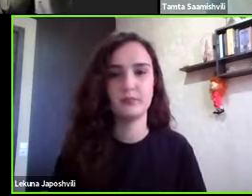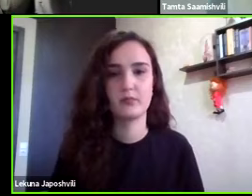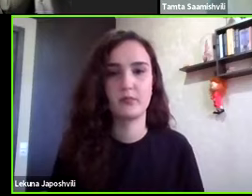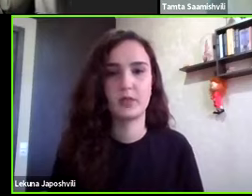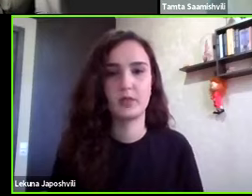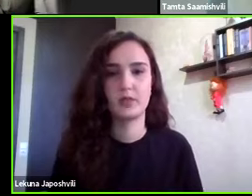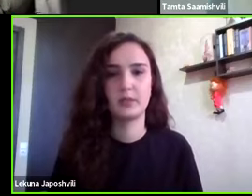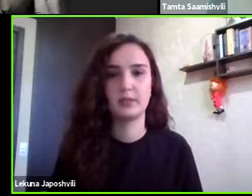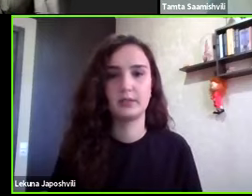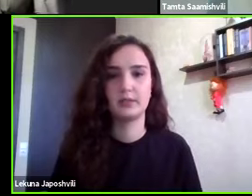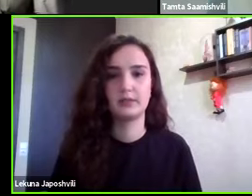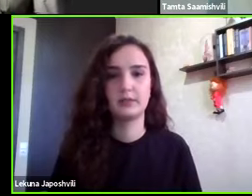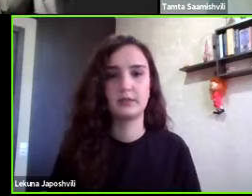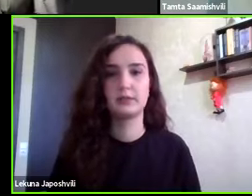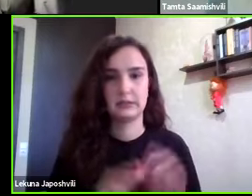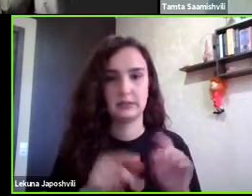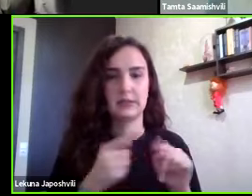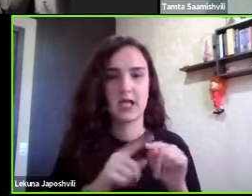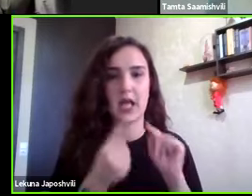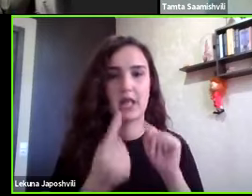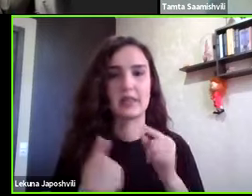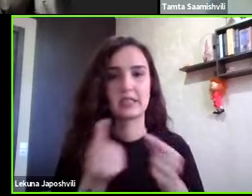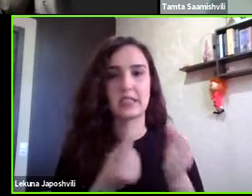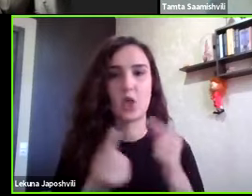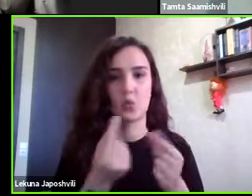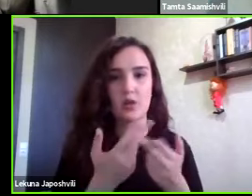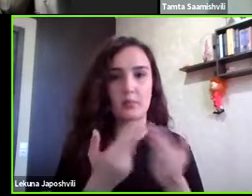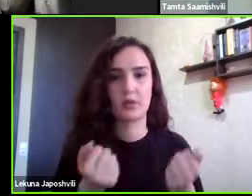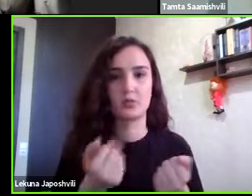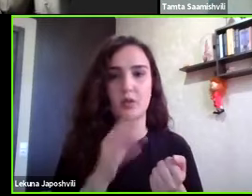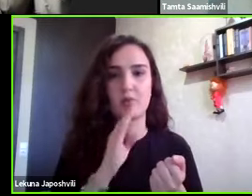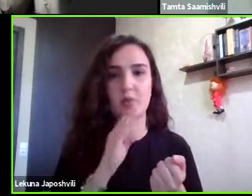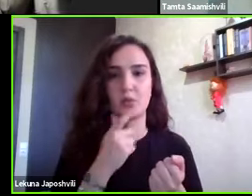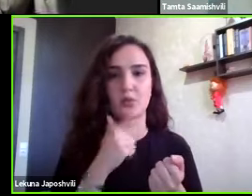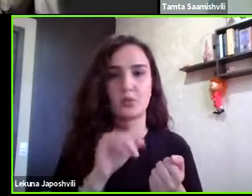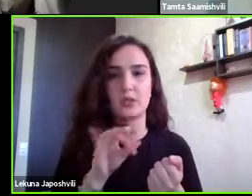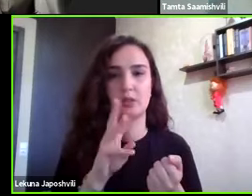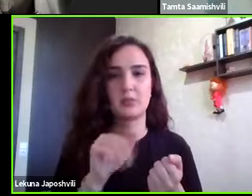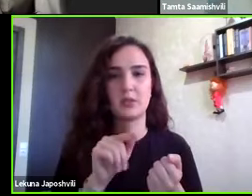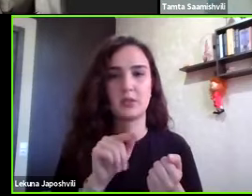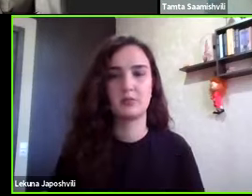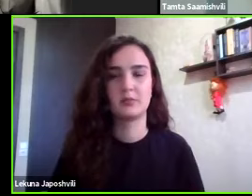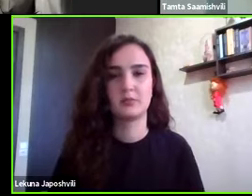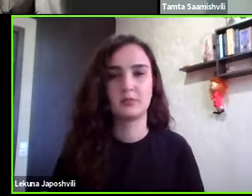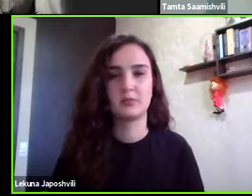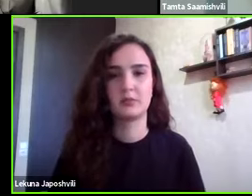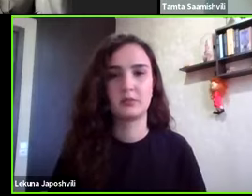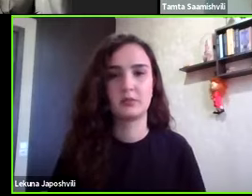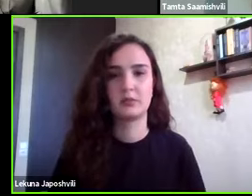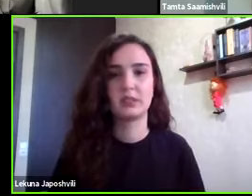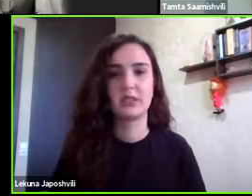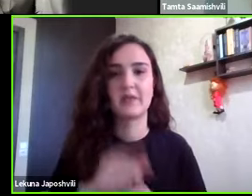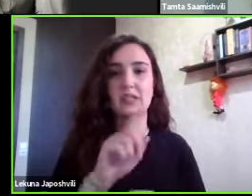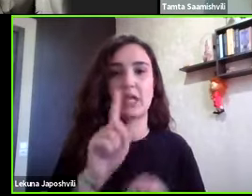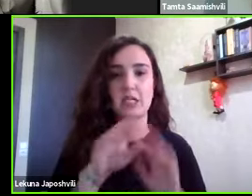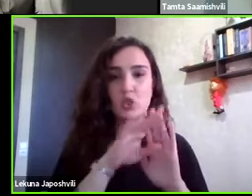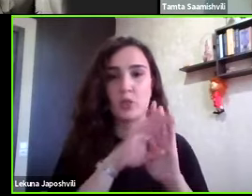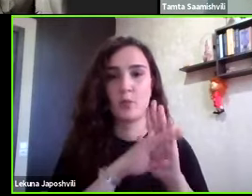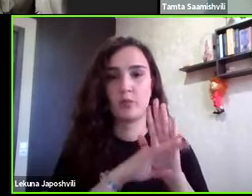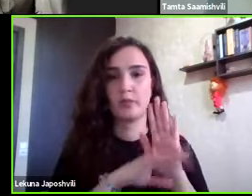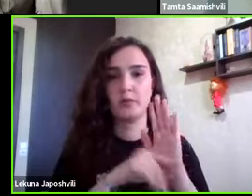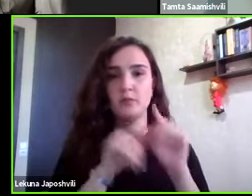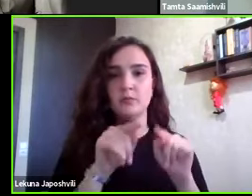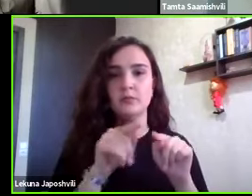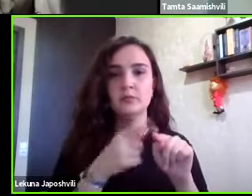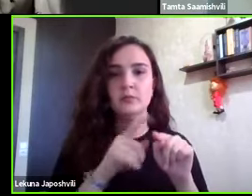ეხლა და გამოიმუშავებს ანტისხეულს, ხო? ეხლა თქვენ ის რაც თქვენ